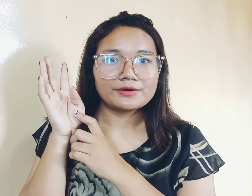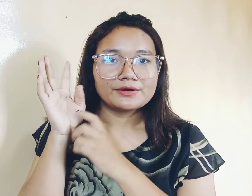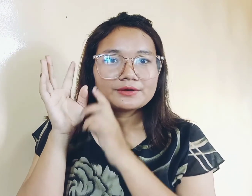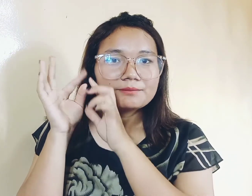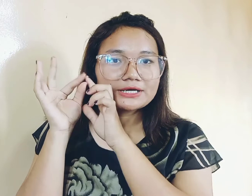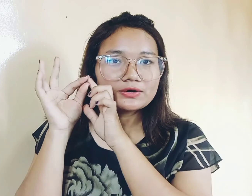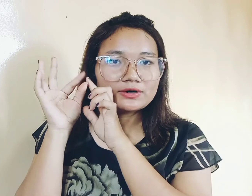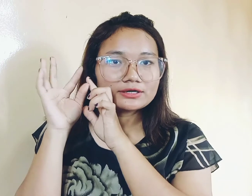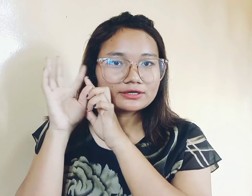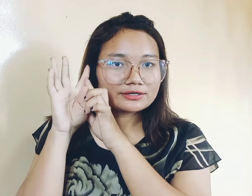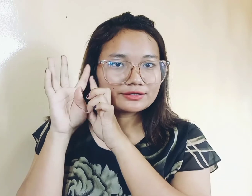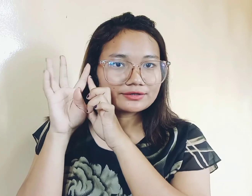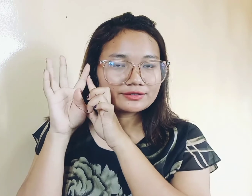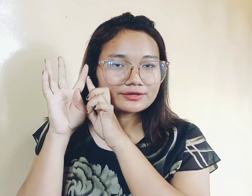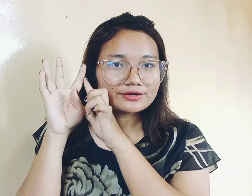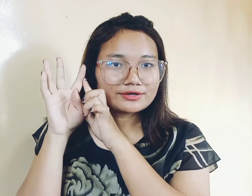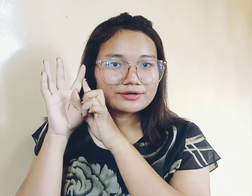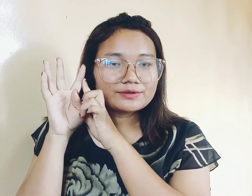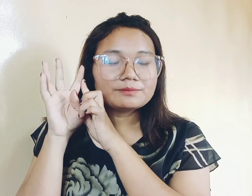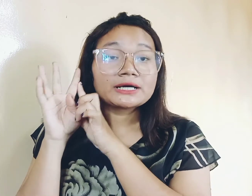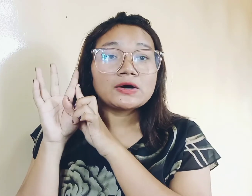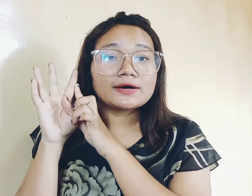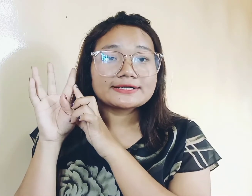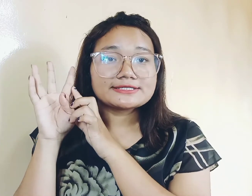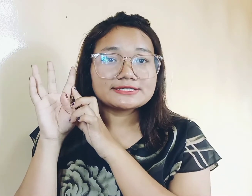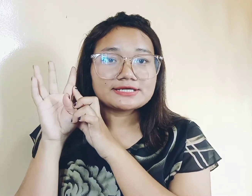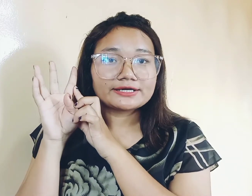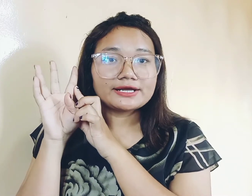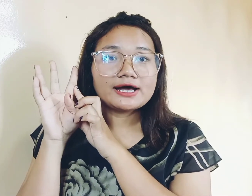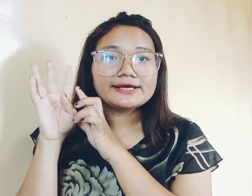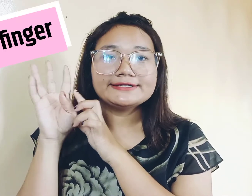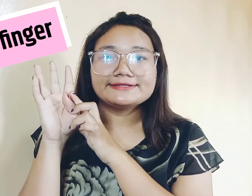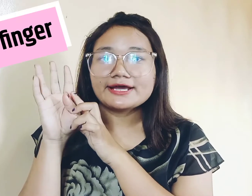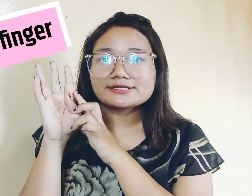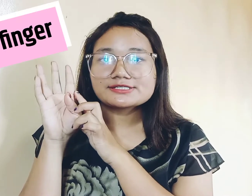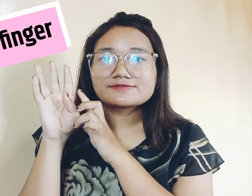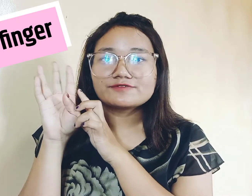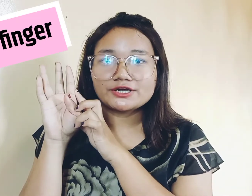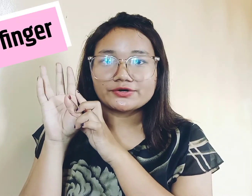thumb. แม่โกรก คุดแงไนะ Index finger